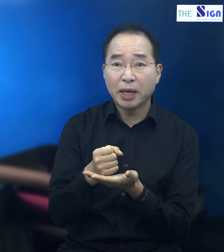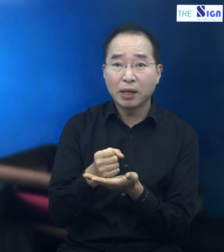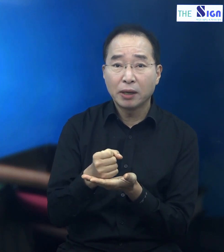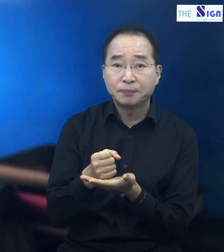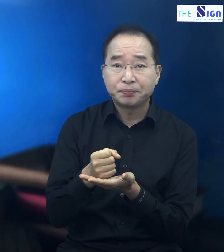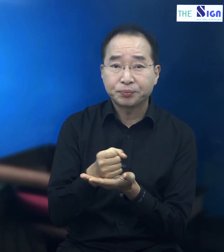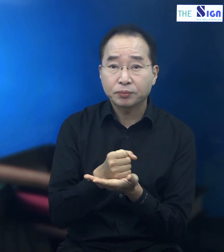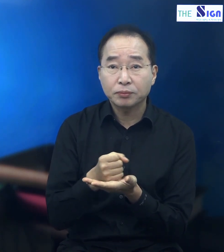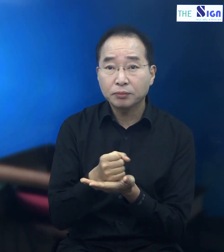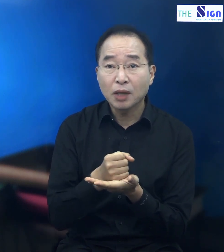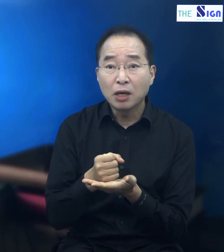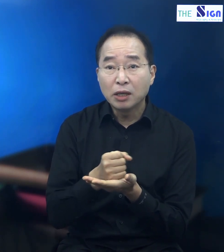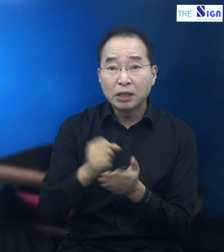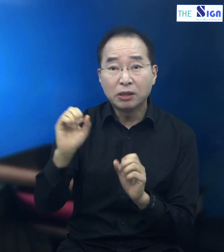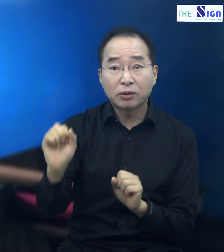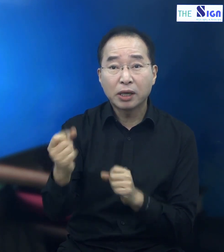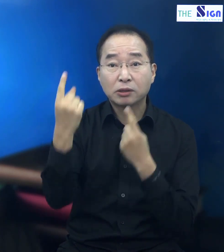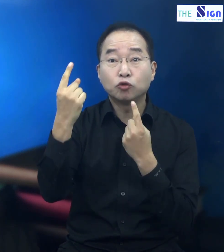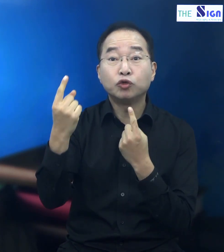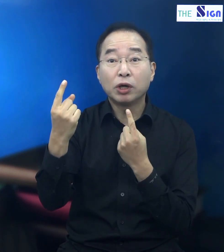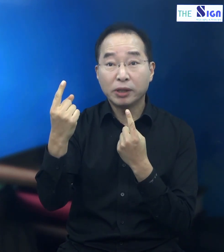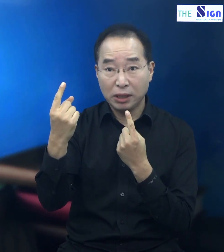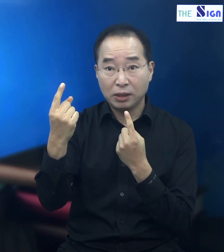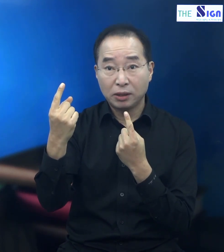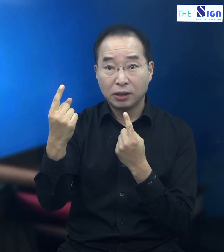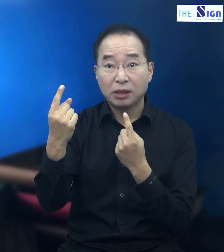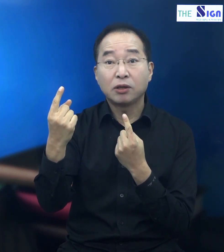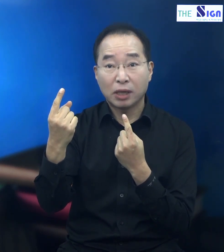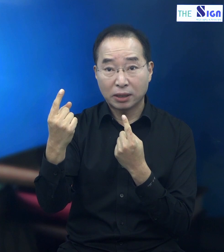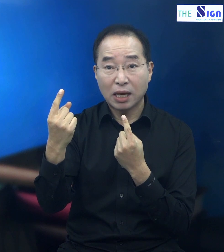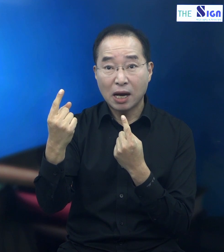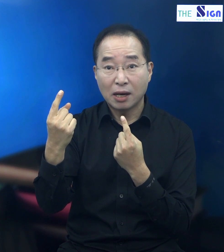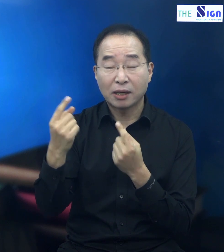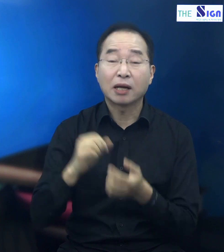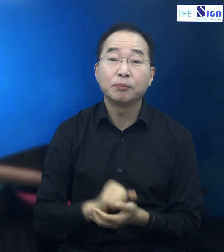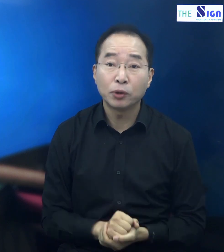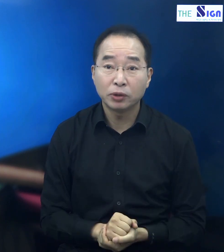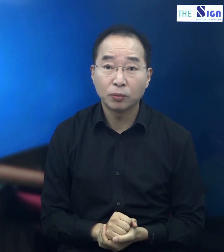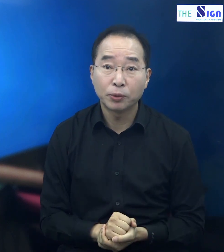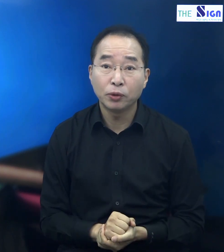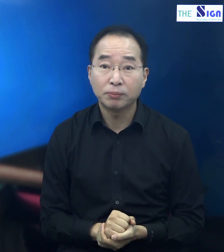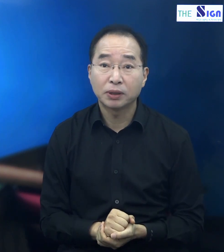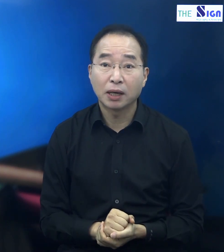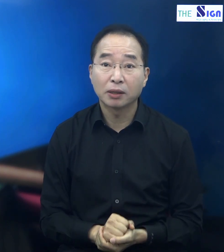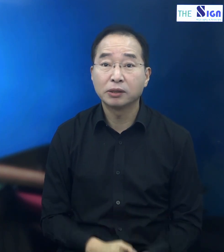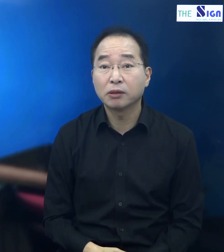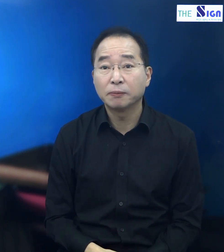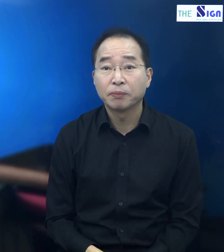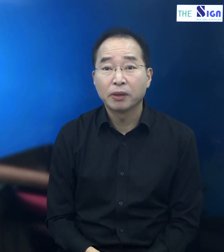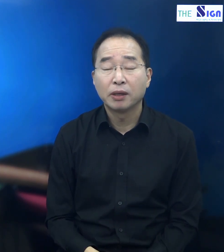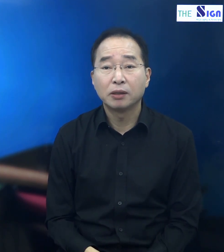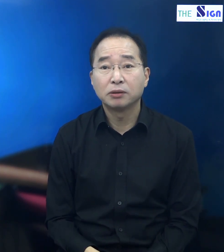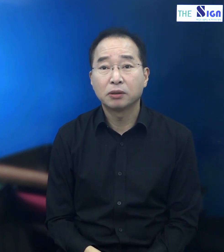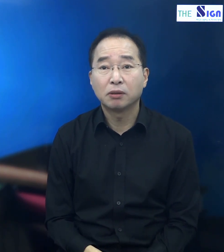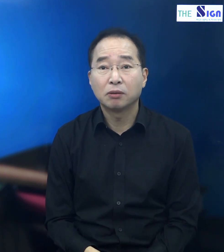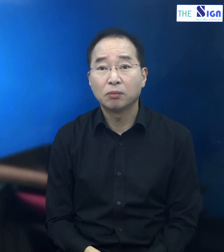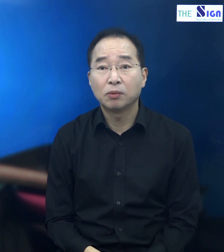다음에 이렇게 해서 우연히 일어났다라는 표현입니다. 그래서 예를 들어